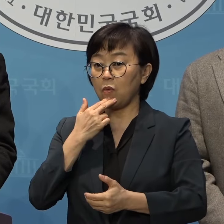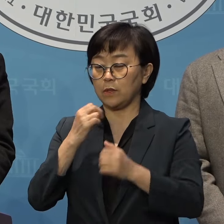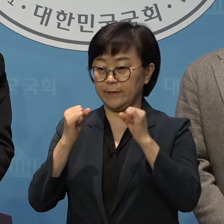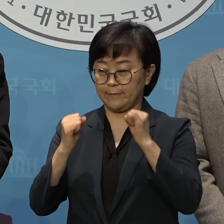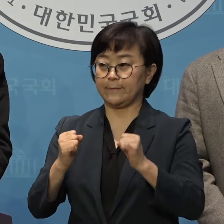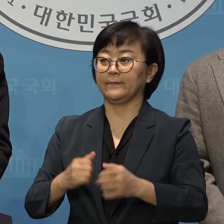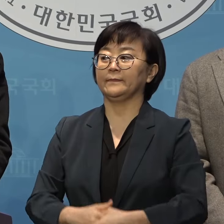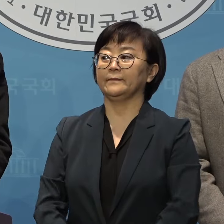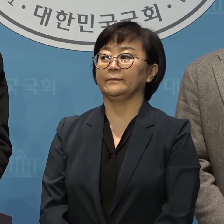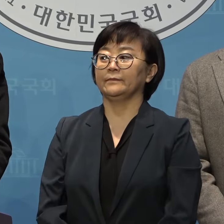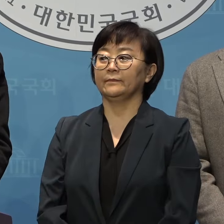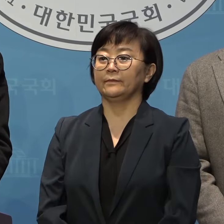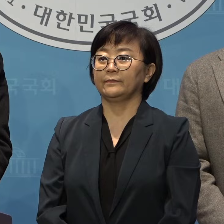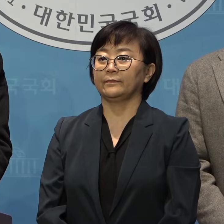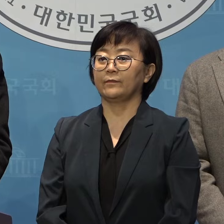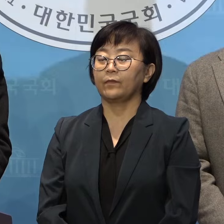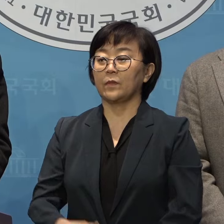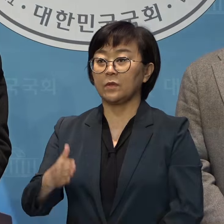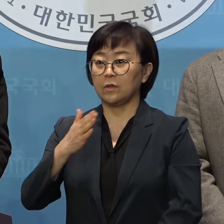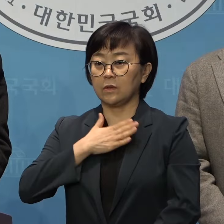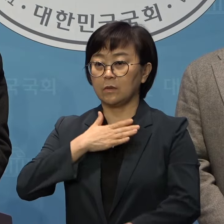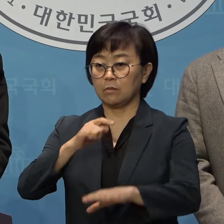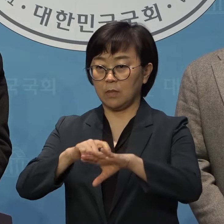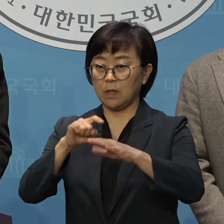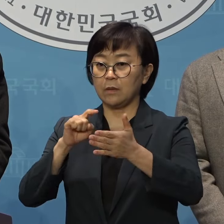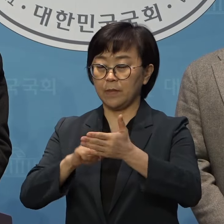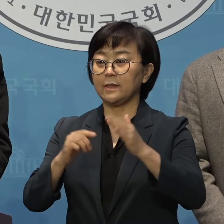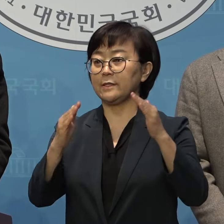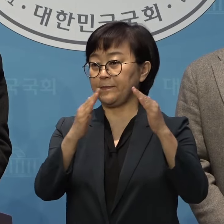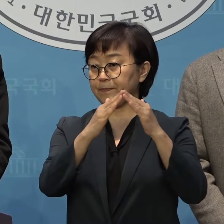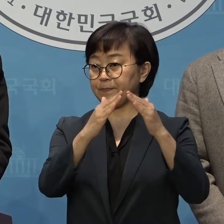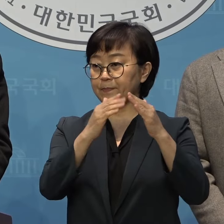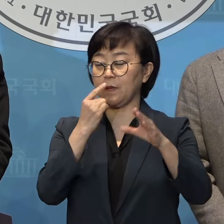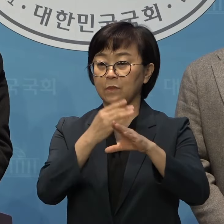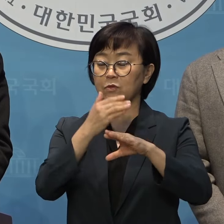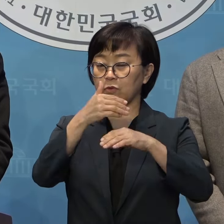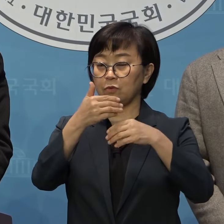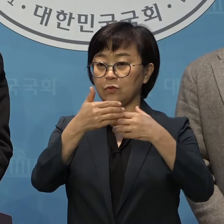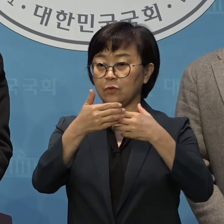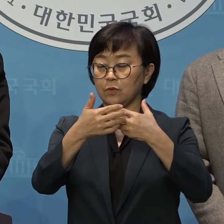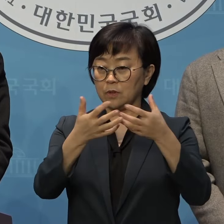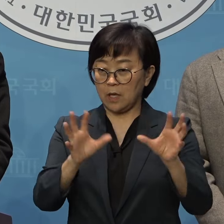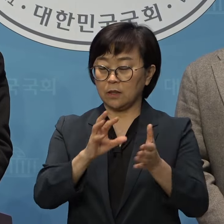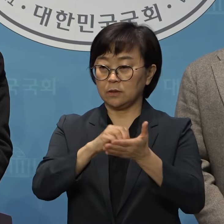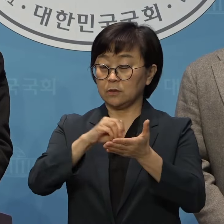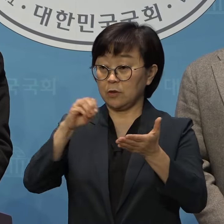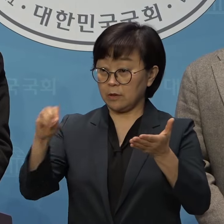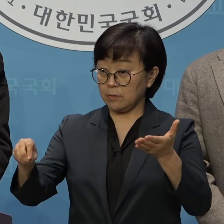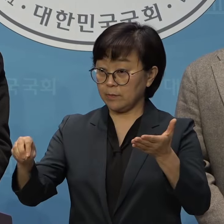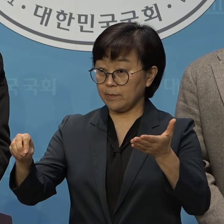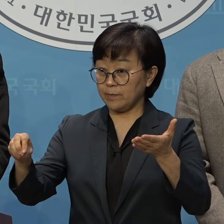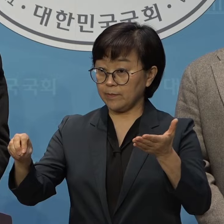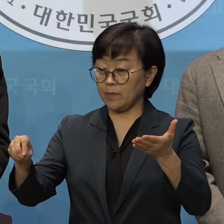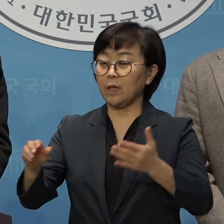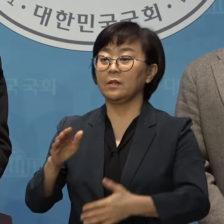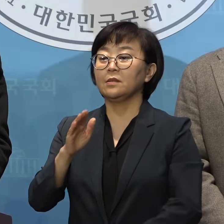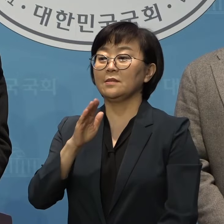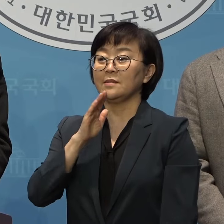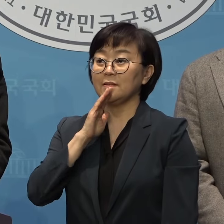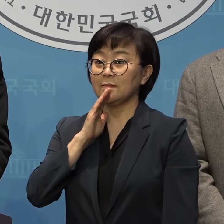지켰습니다. 그렇게 저에게 마음의 집이었던 민주당을 떠난다는 것은